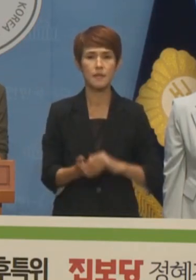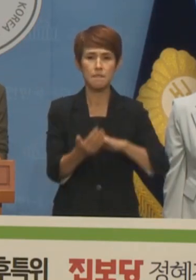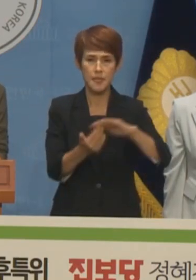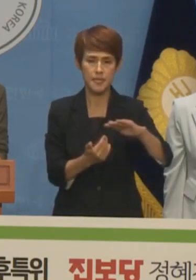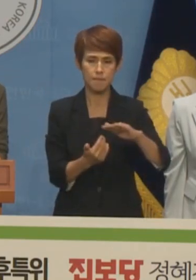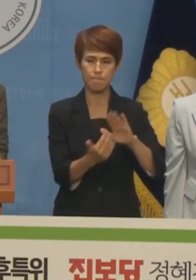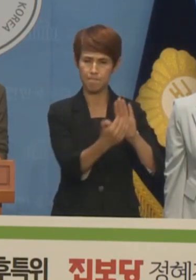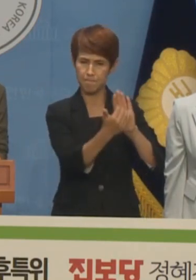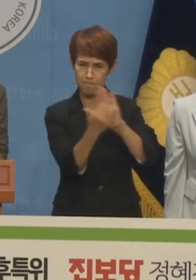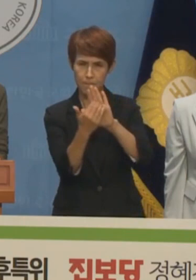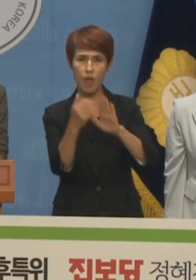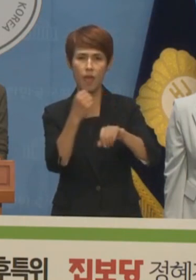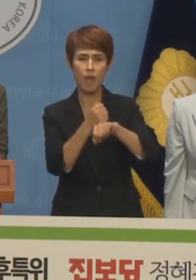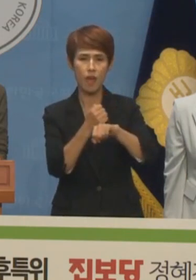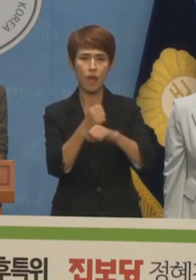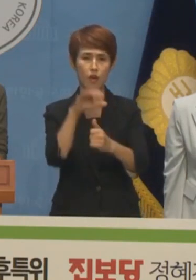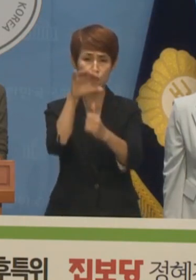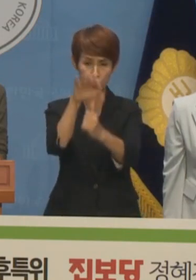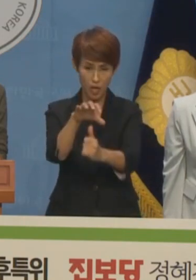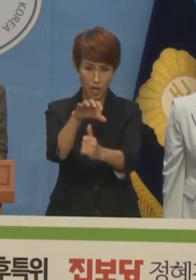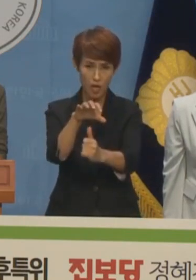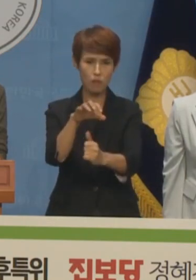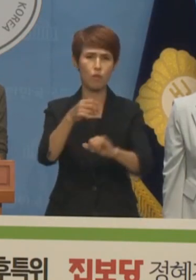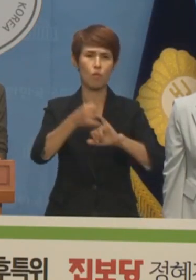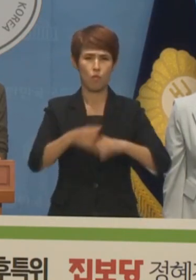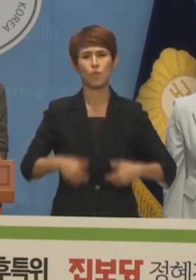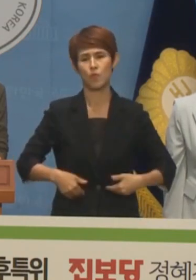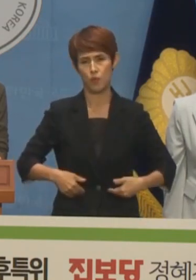예방적인 관점에서 규제는 꼭 필요한 것입니다.